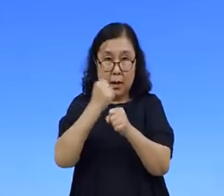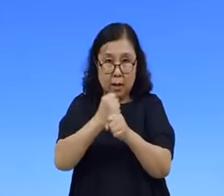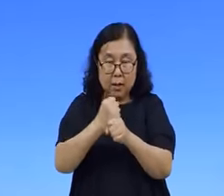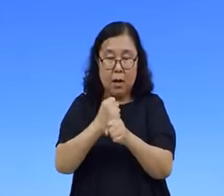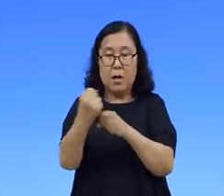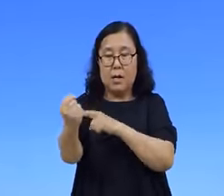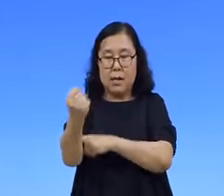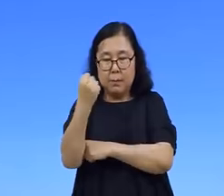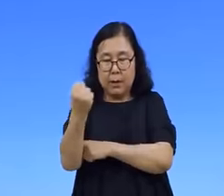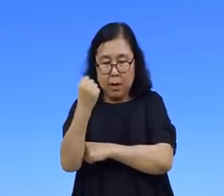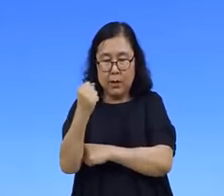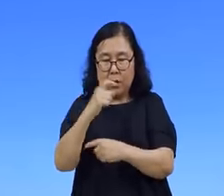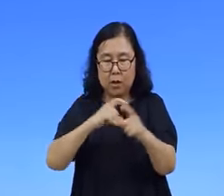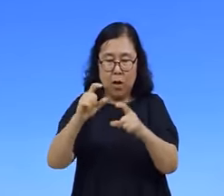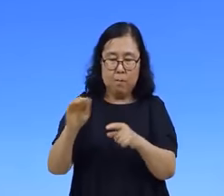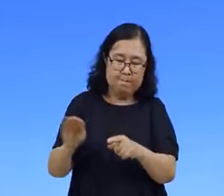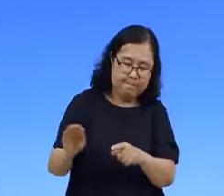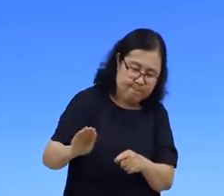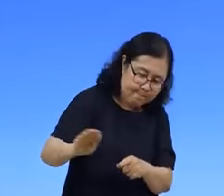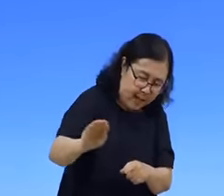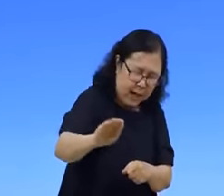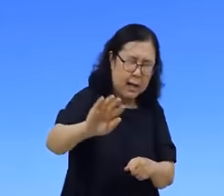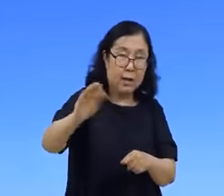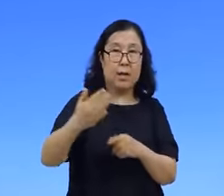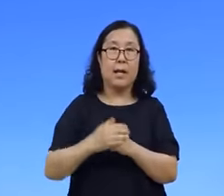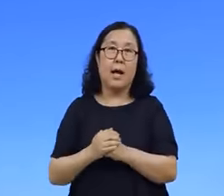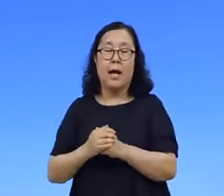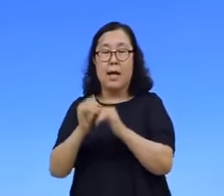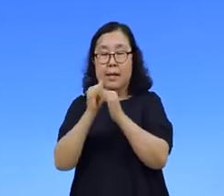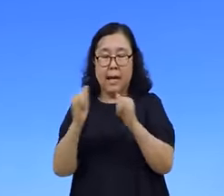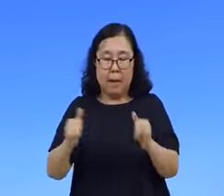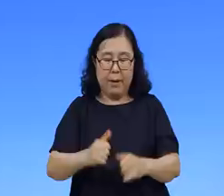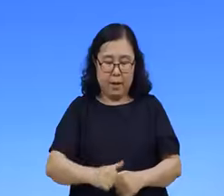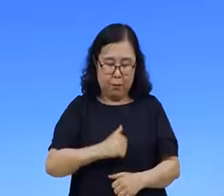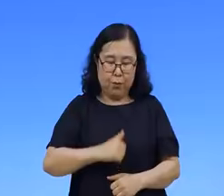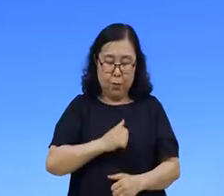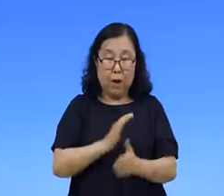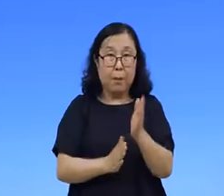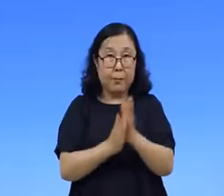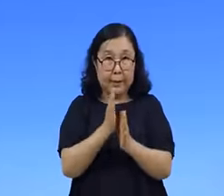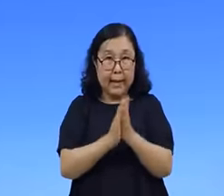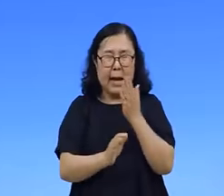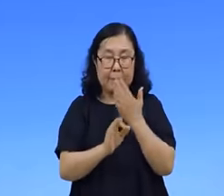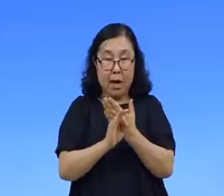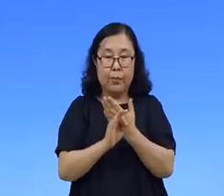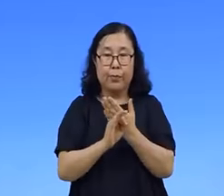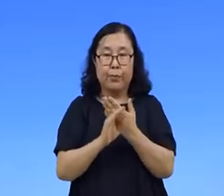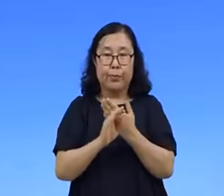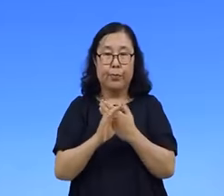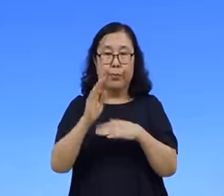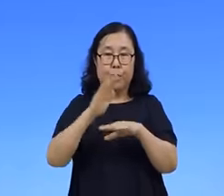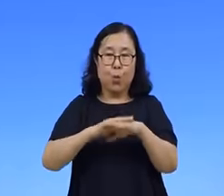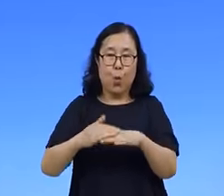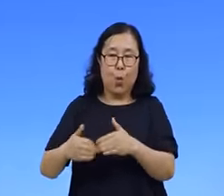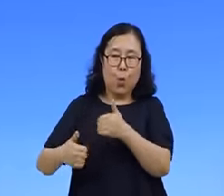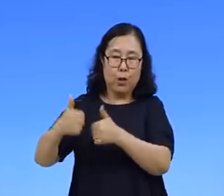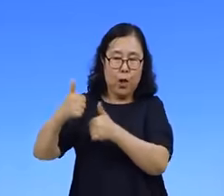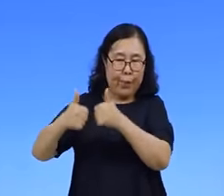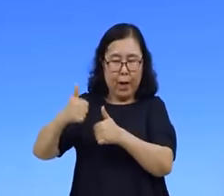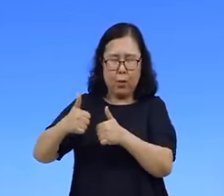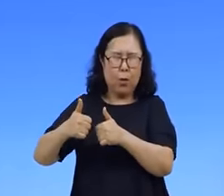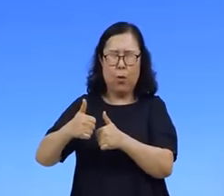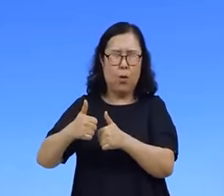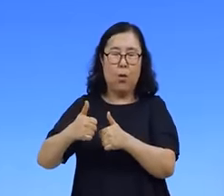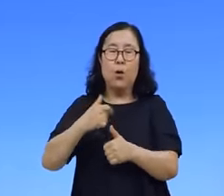그런데 만일 사람들에게 분노가 없다면 어떻게 될까? 어떤 일에 도전하고 싶은 의지도 생기지 않는 거야.